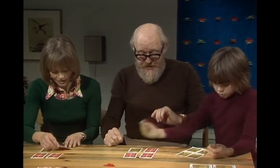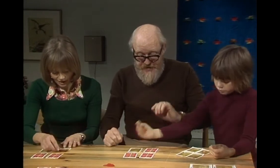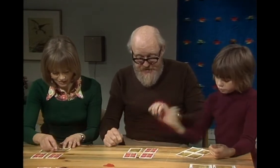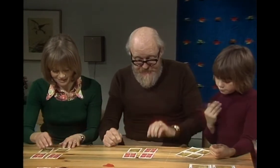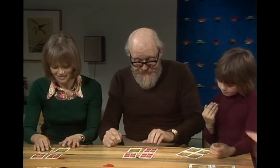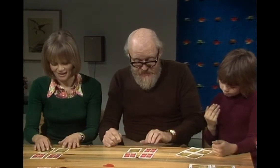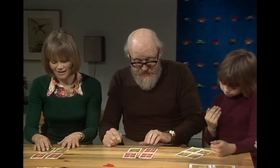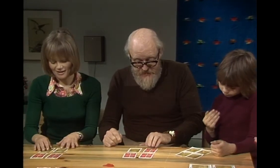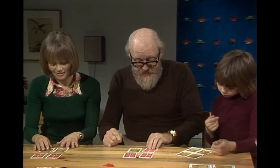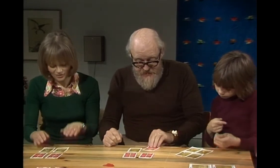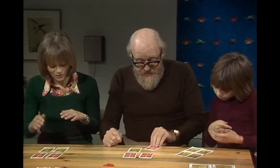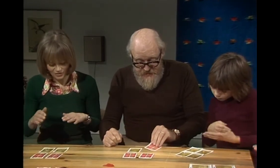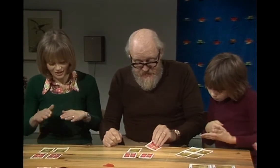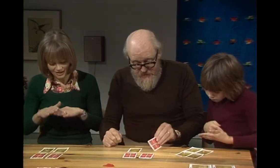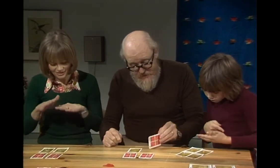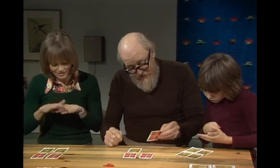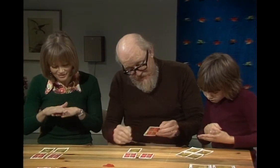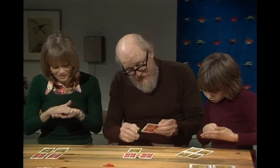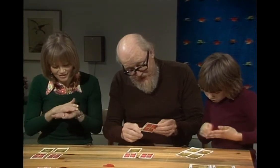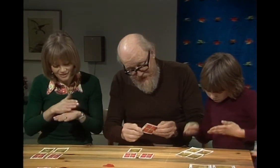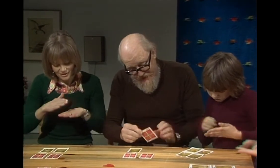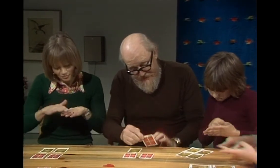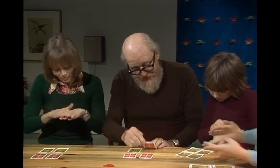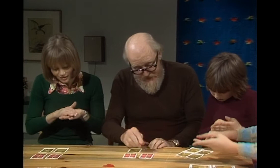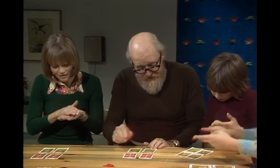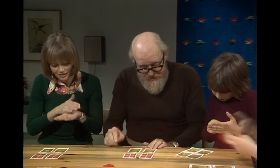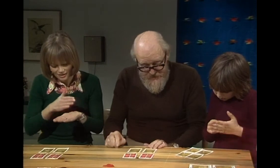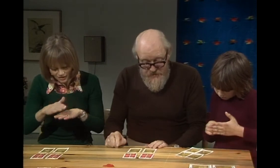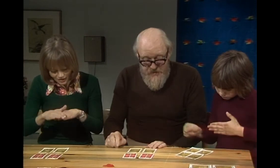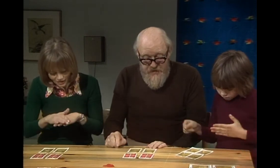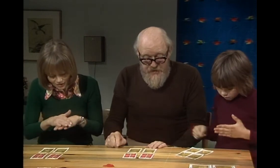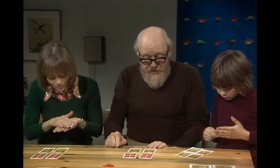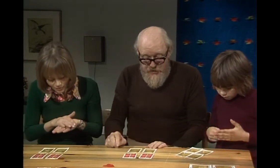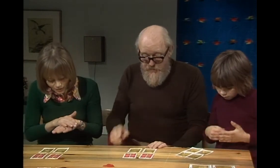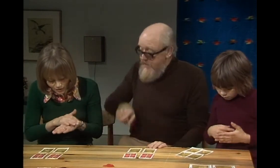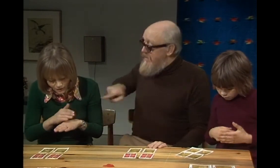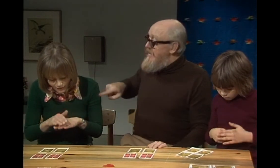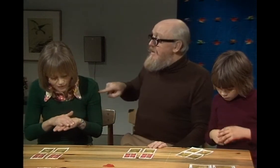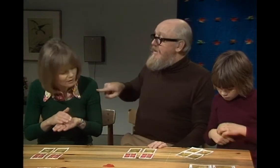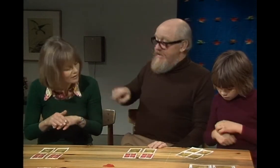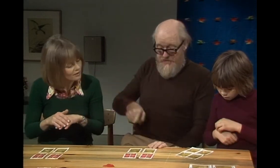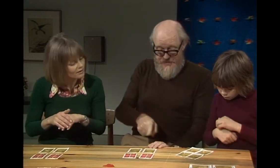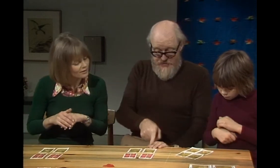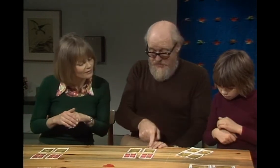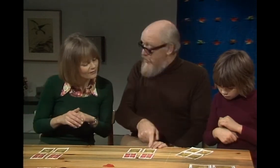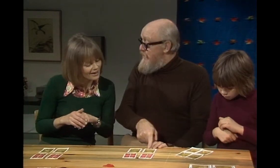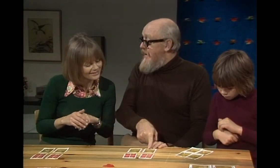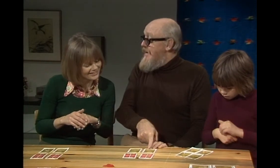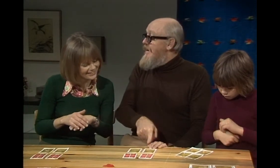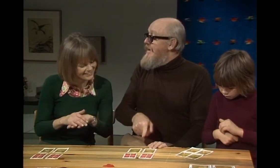lätt. Jaha, vad kan det här vara? Du. Ja. Det står du här. Du